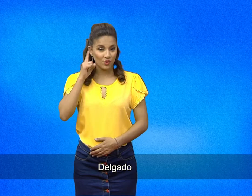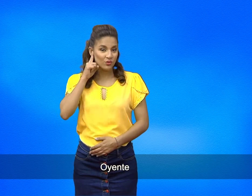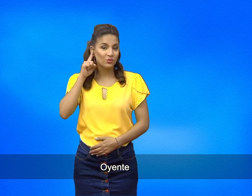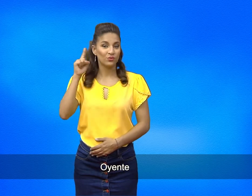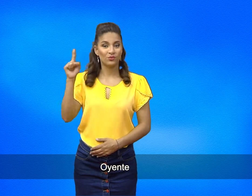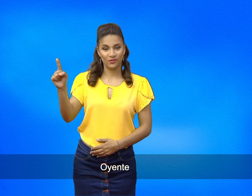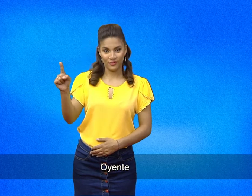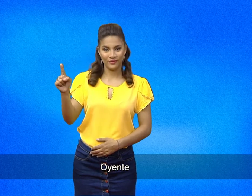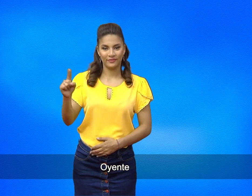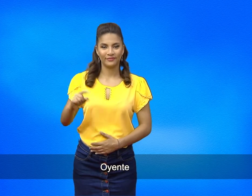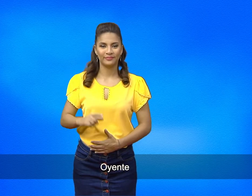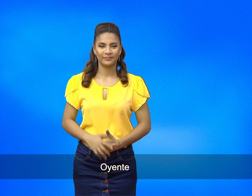oyente